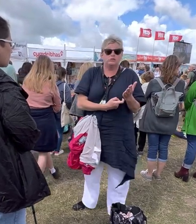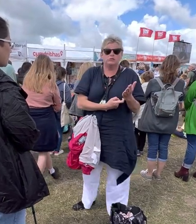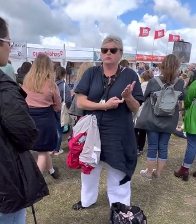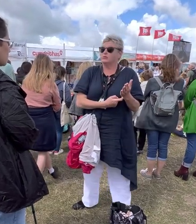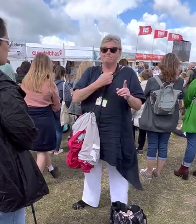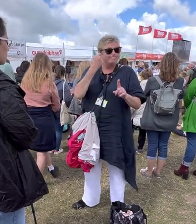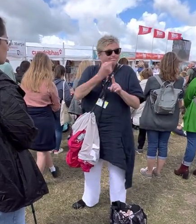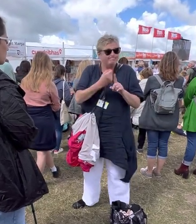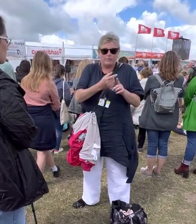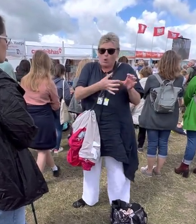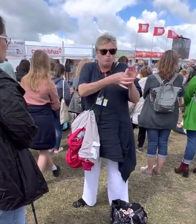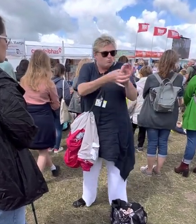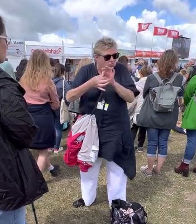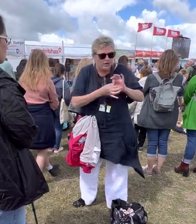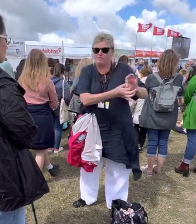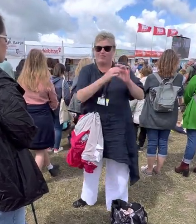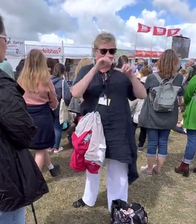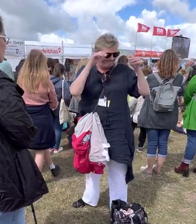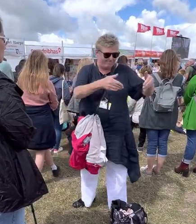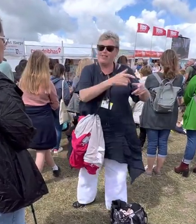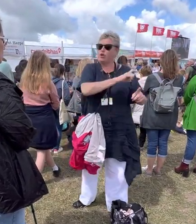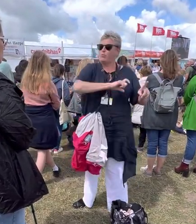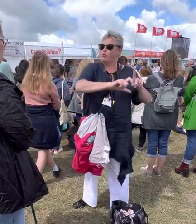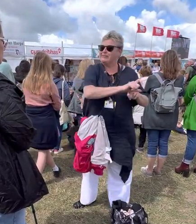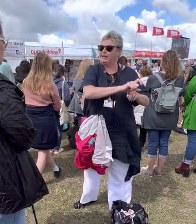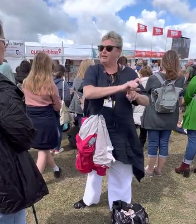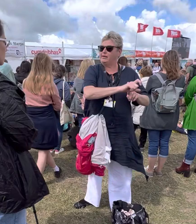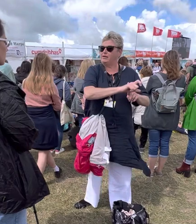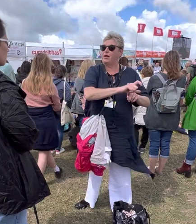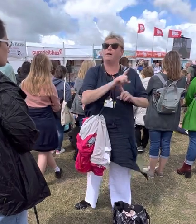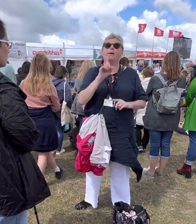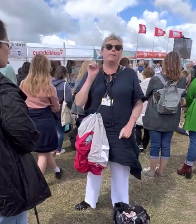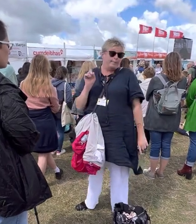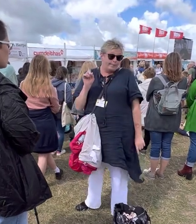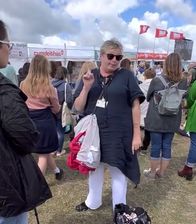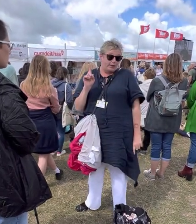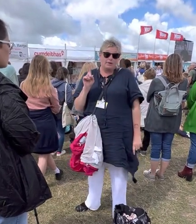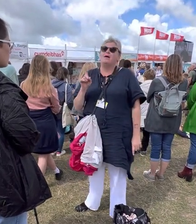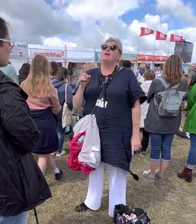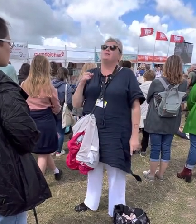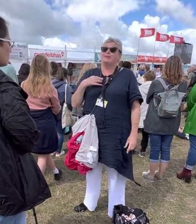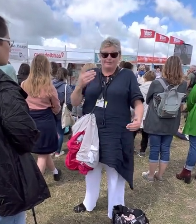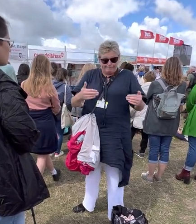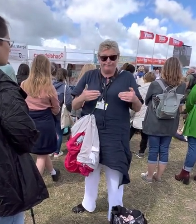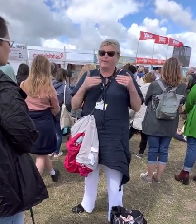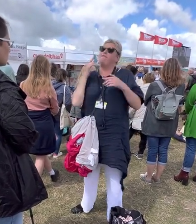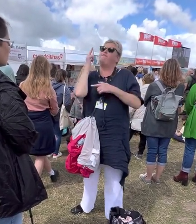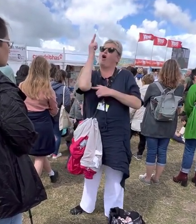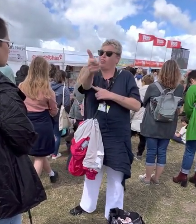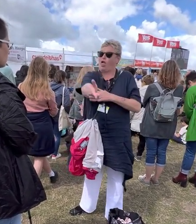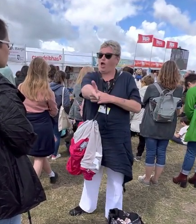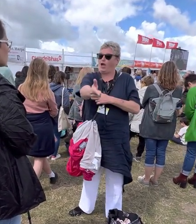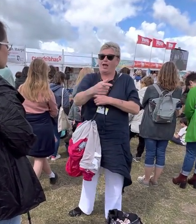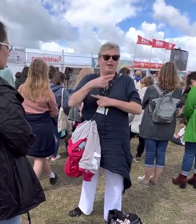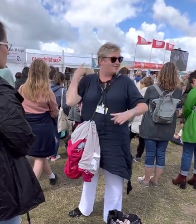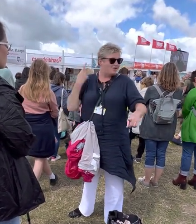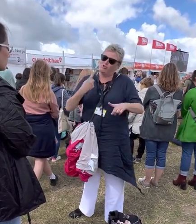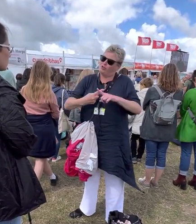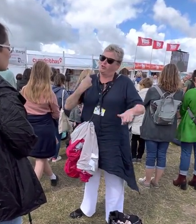gweithredu er budd eu cymunedau. Ond mae angen symud yn bellach ac ar frys cyn ei fod yn rhy